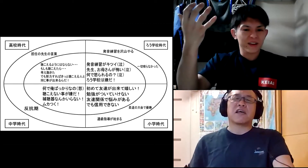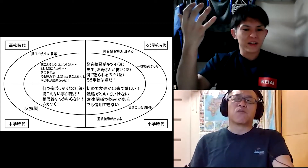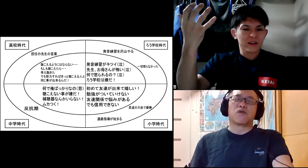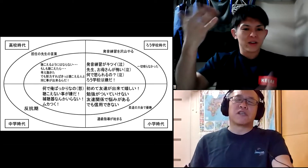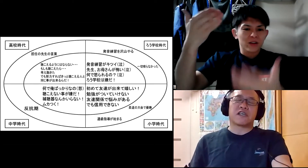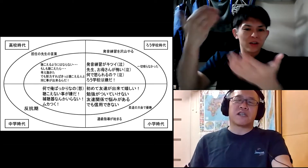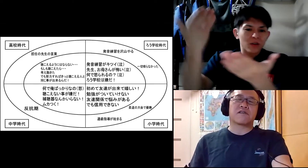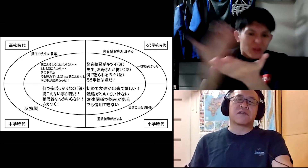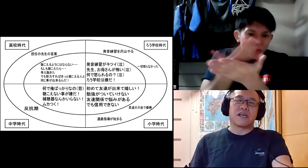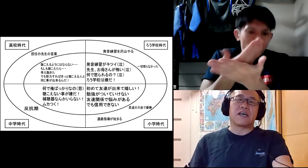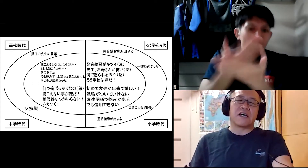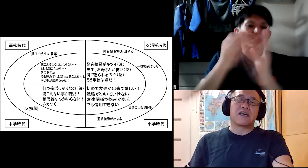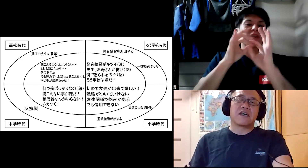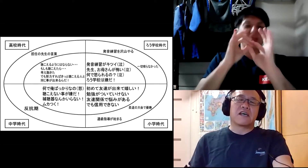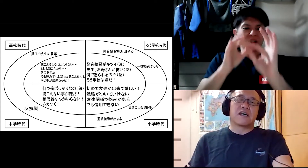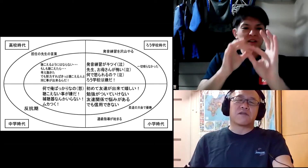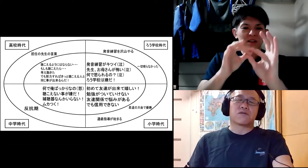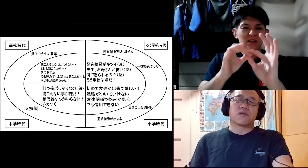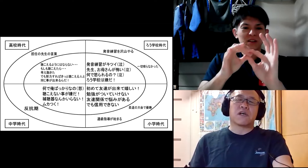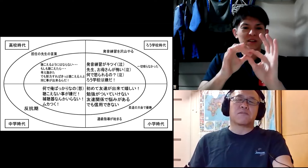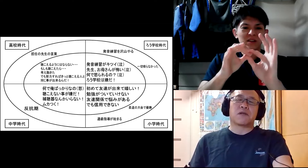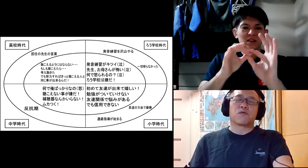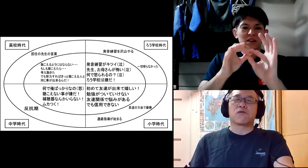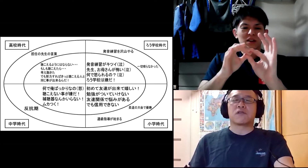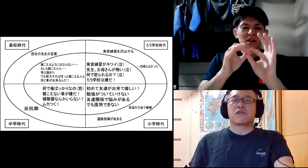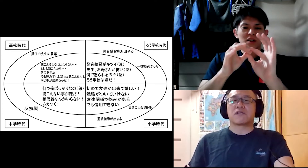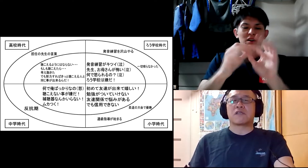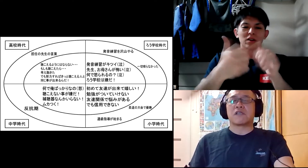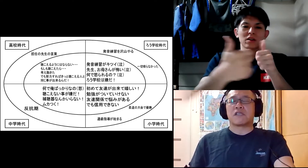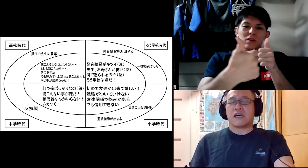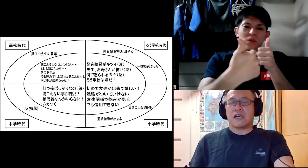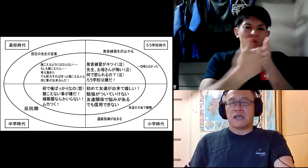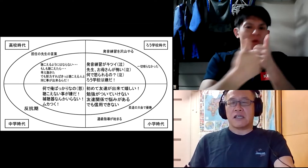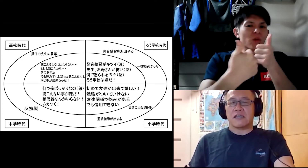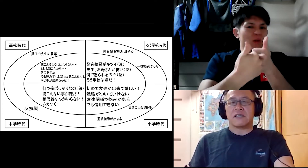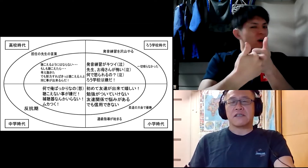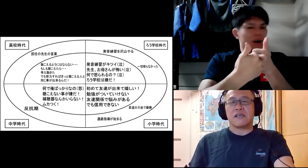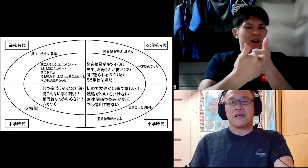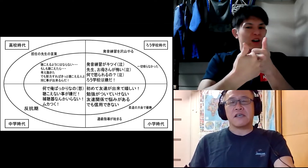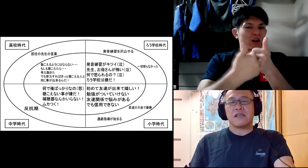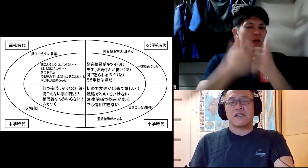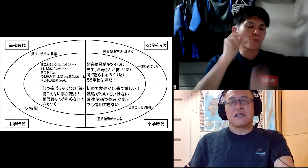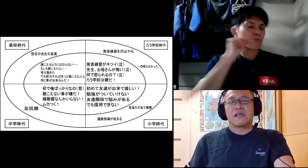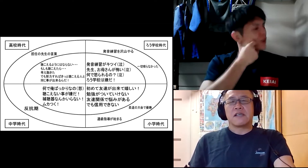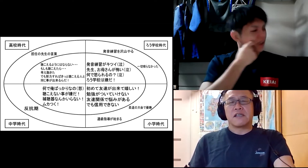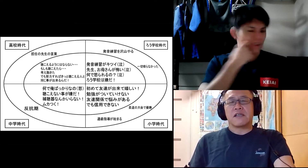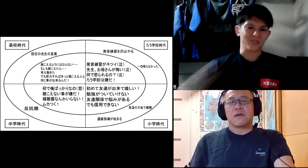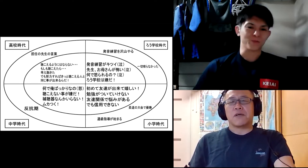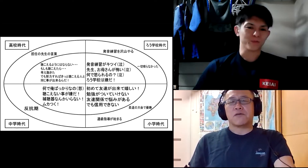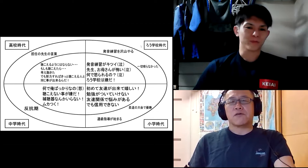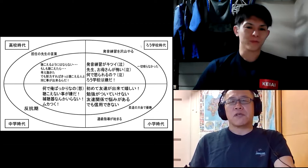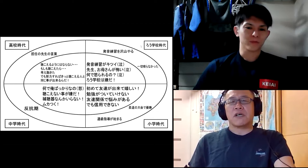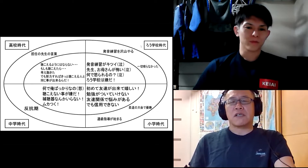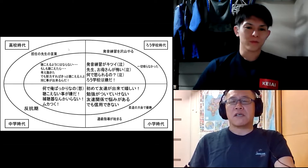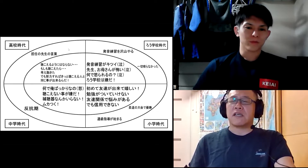ろう学校時代に嫌な思い出しかなくて、それがやっぱり残ってたからなんですね。で、やっぱり